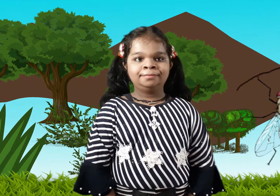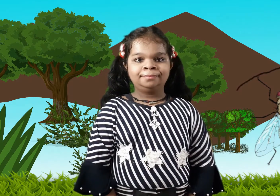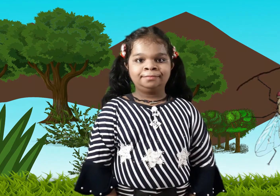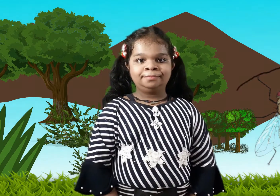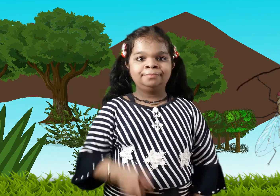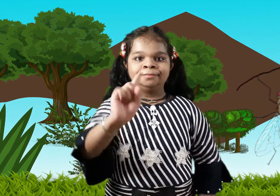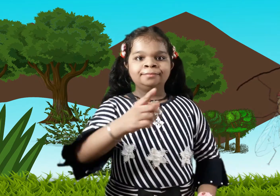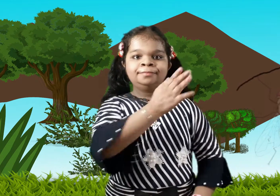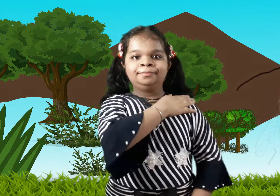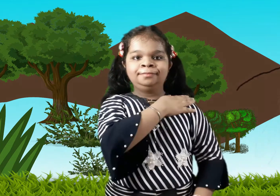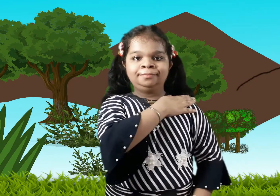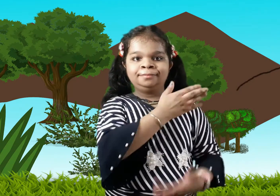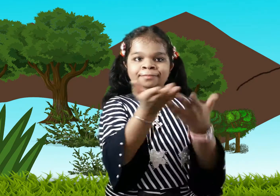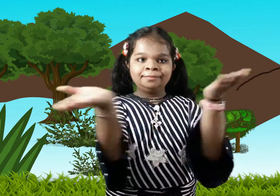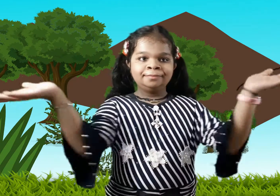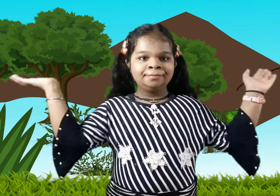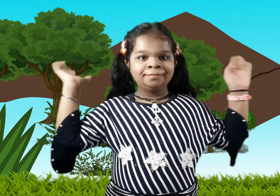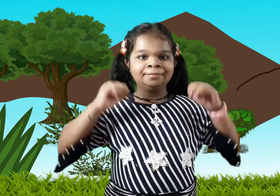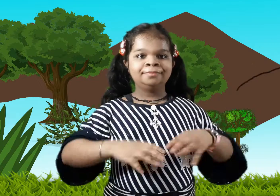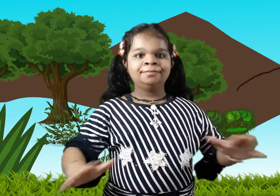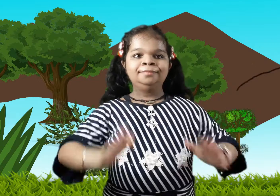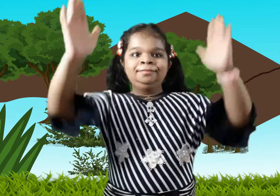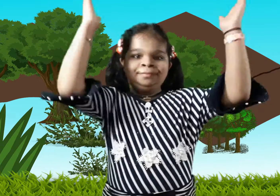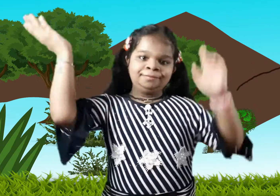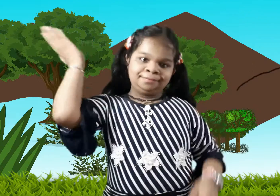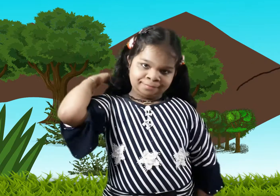एक हरा भरा जंगल था।